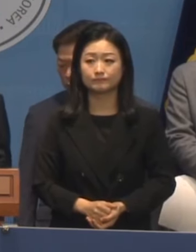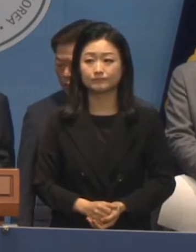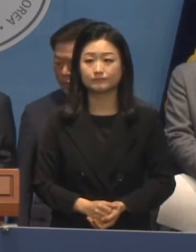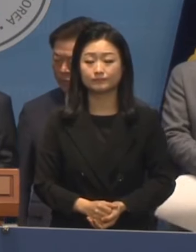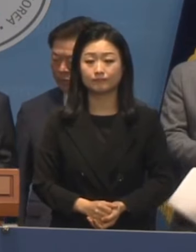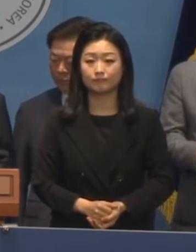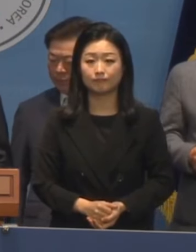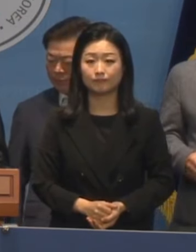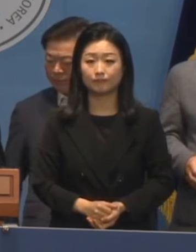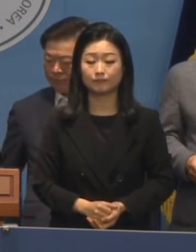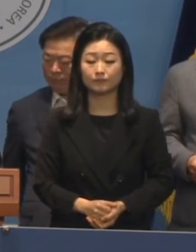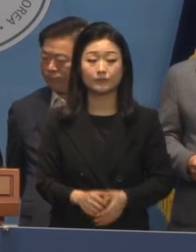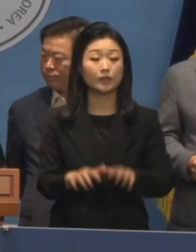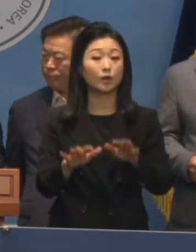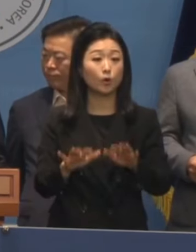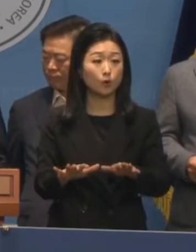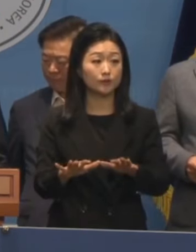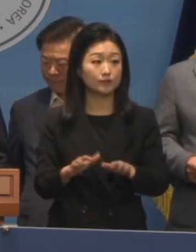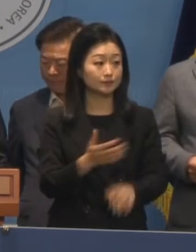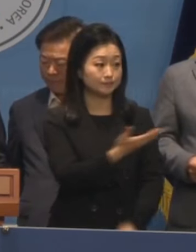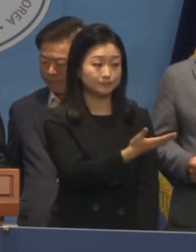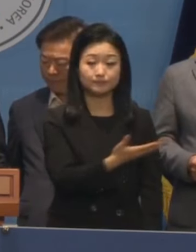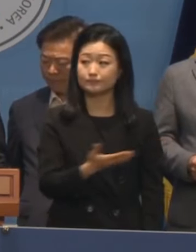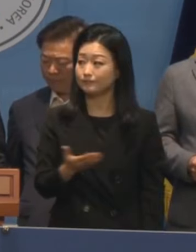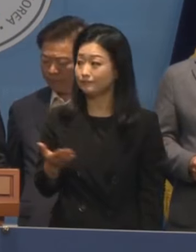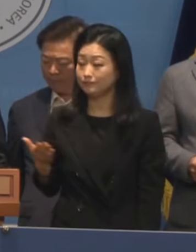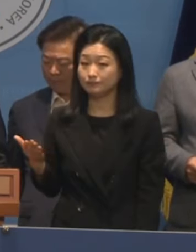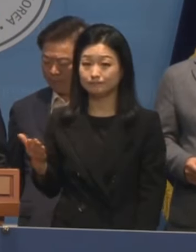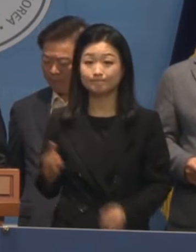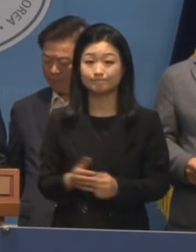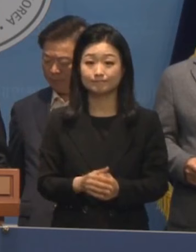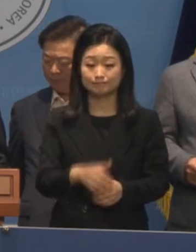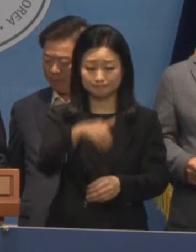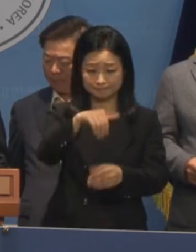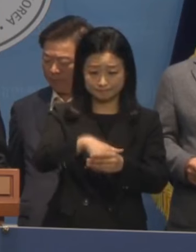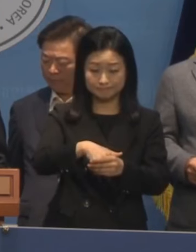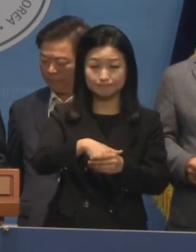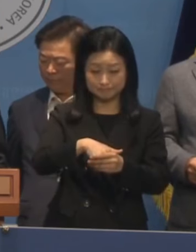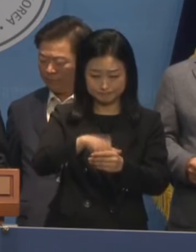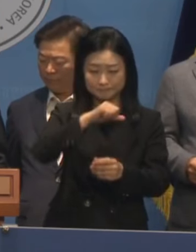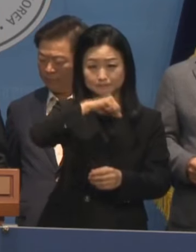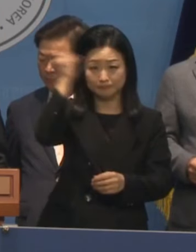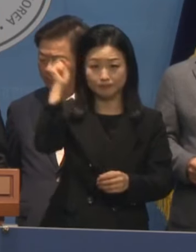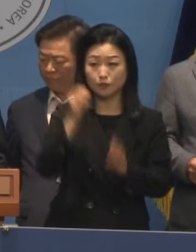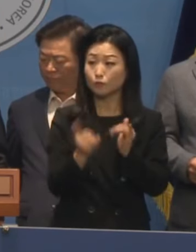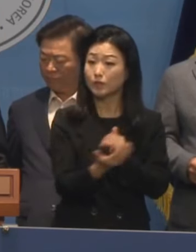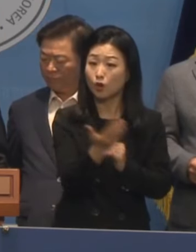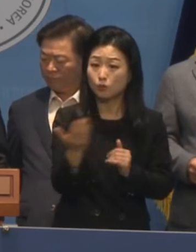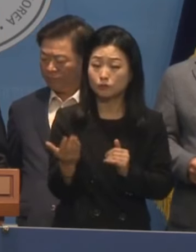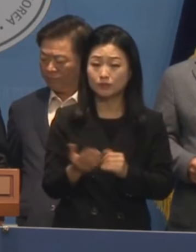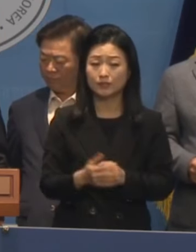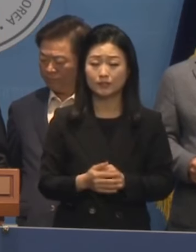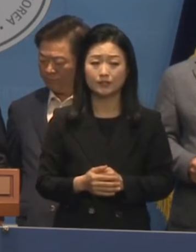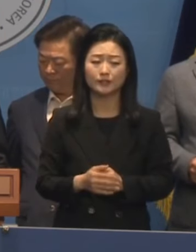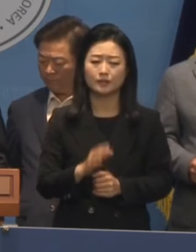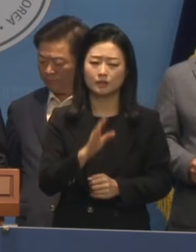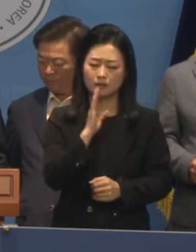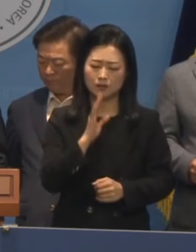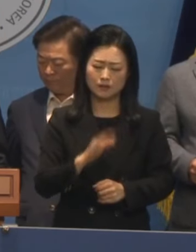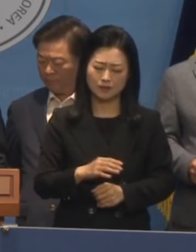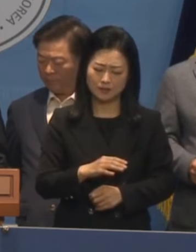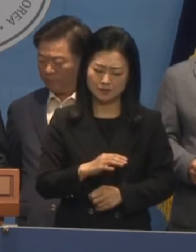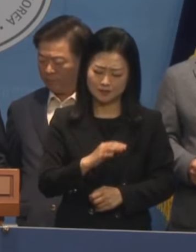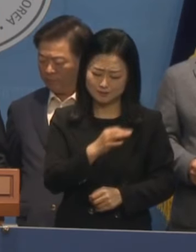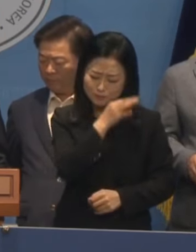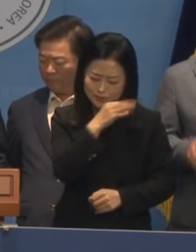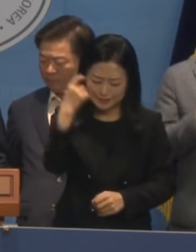있습니다 오늘 여기 모인 우리는 선출직 공직자로서 국민들 앞에 부끄러움과 참담함을 금할길이